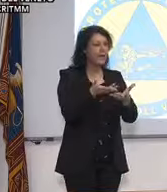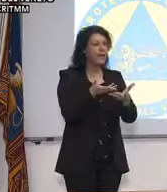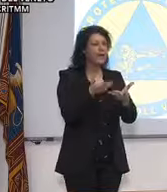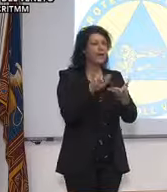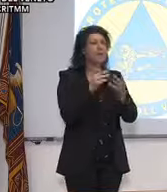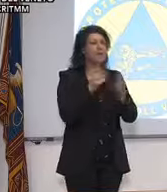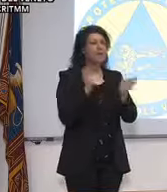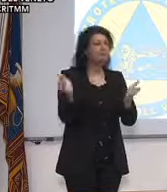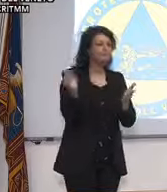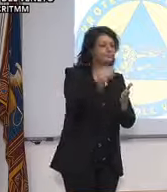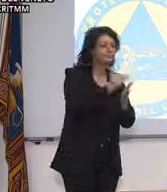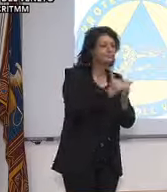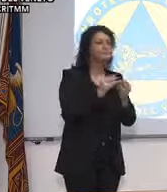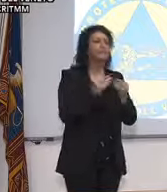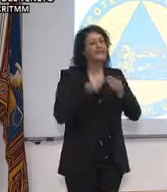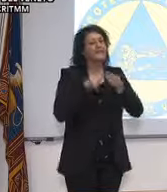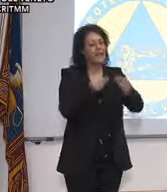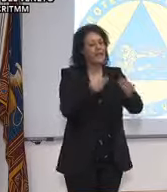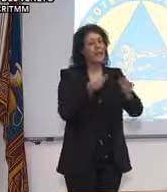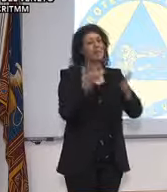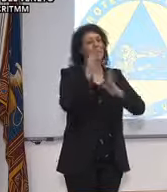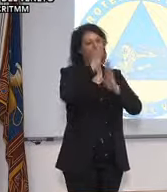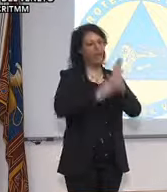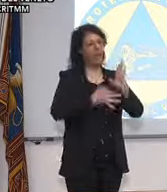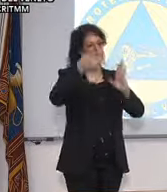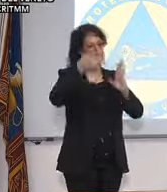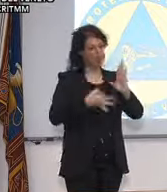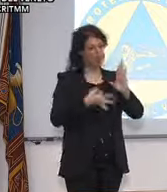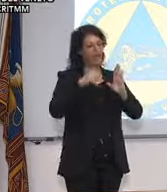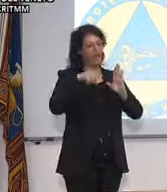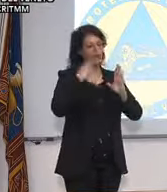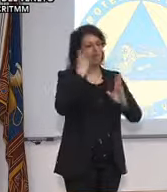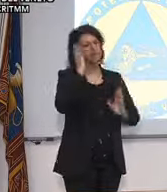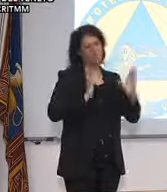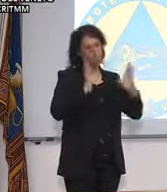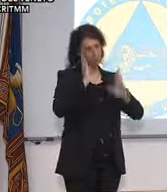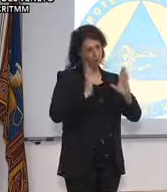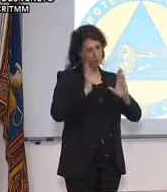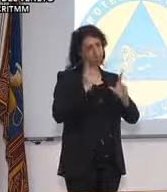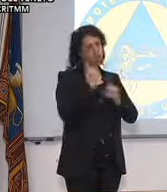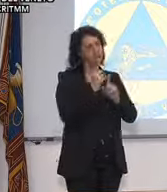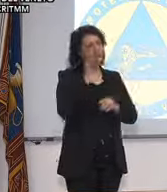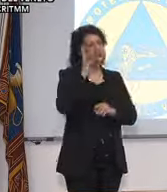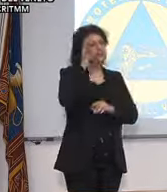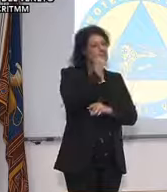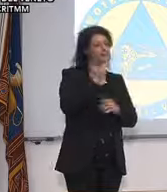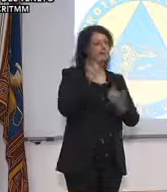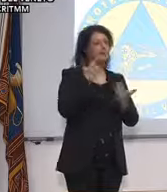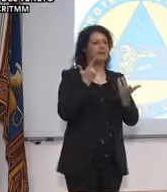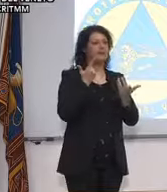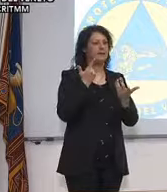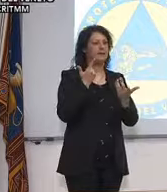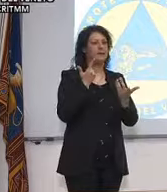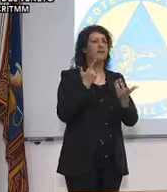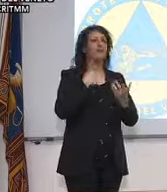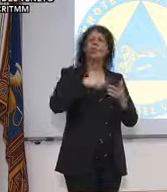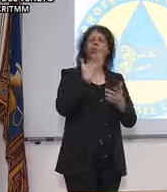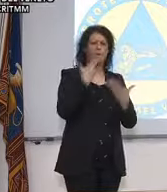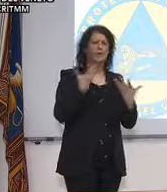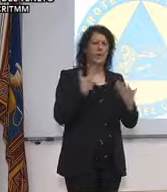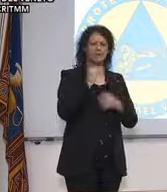questa fattispecie, dare delle regole ben precise e poi ci confronteremo, ecco, e capiremo la volontà nostra, quella di dare una